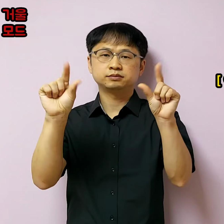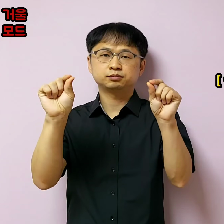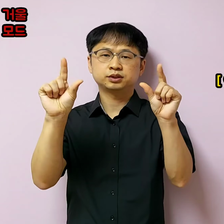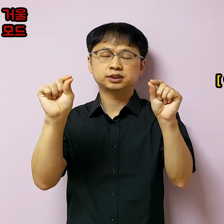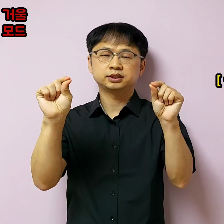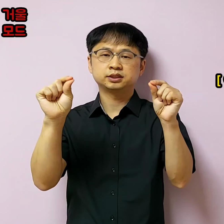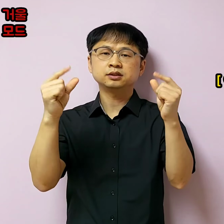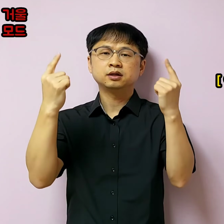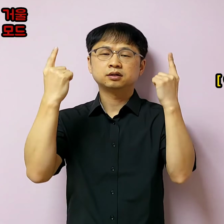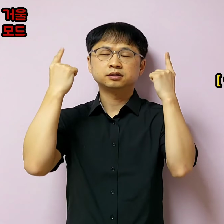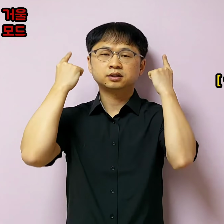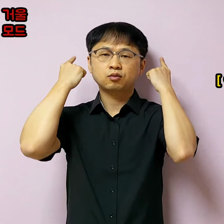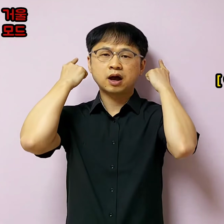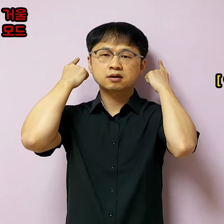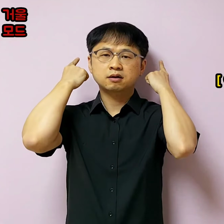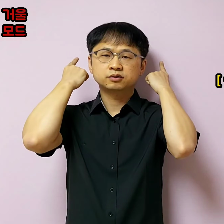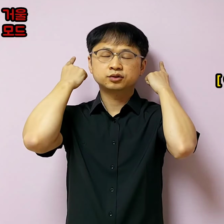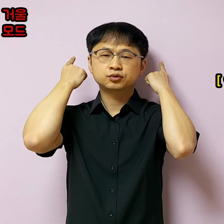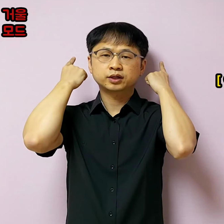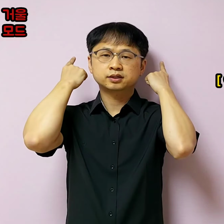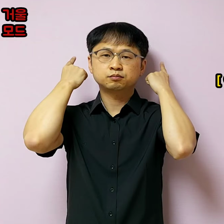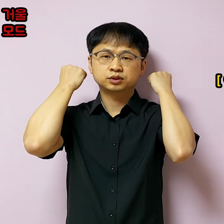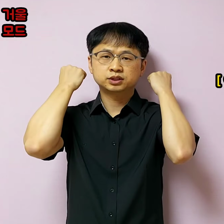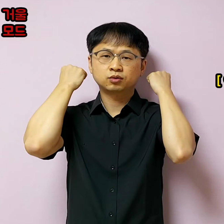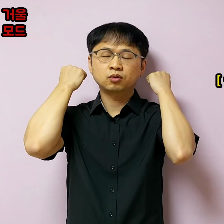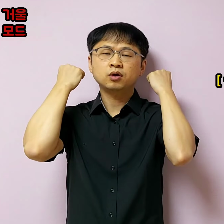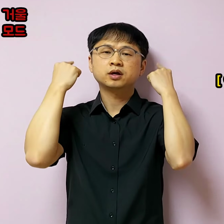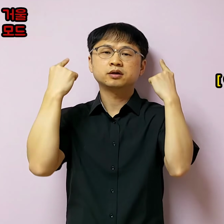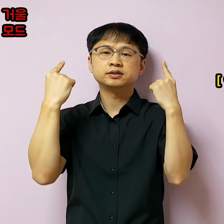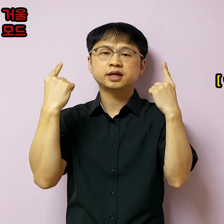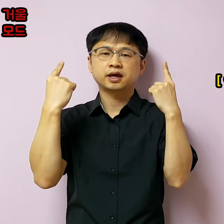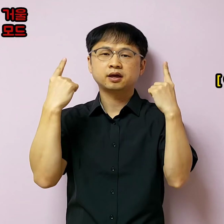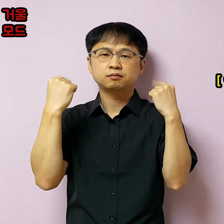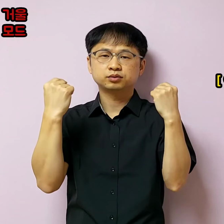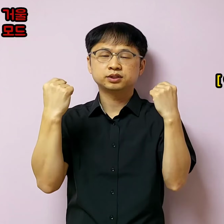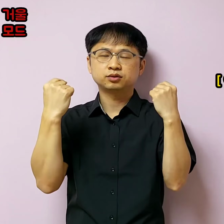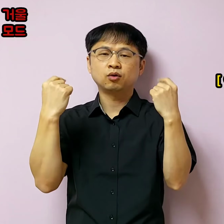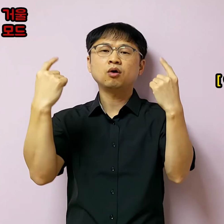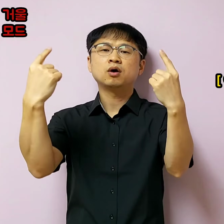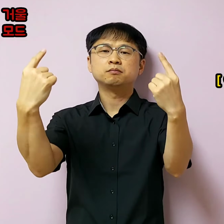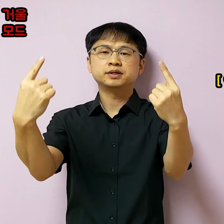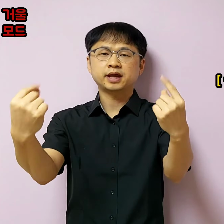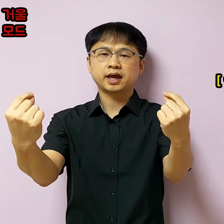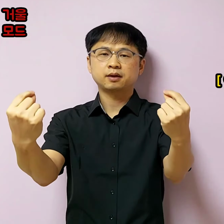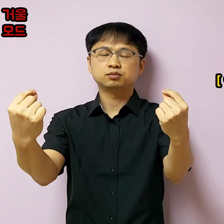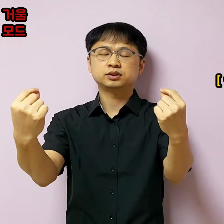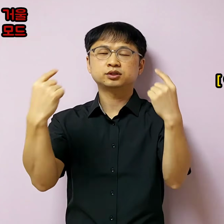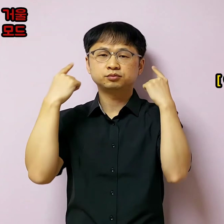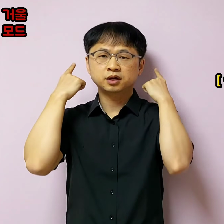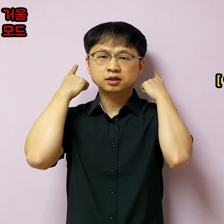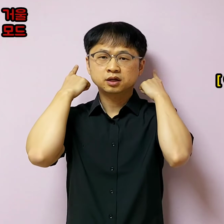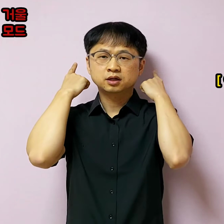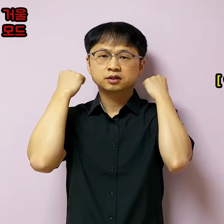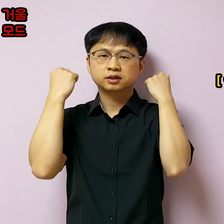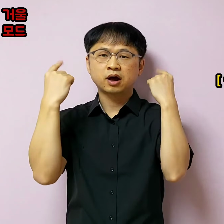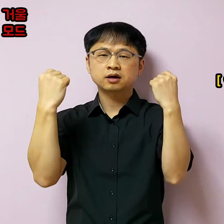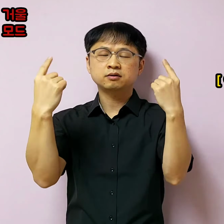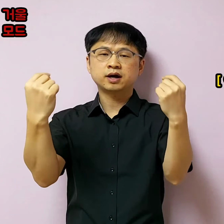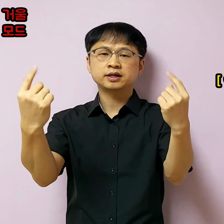엄지검지 부딪히는 그것을 과거 뒤쪽에서 부딪히고 현재 부딪히고 미래 부딪혀주면 과거와